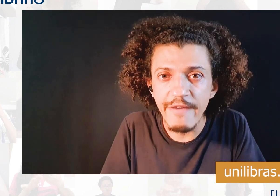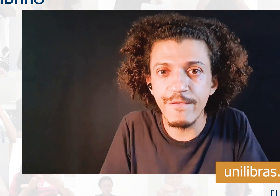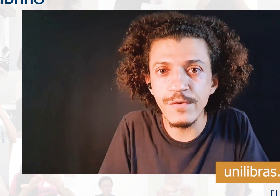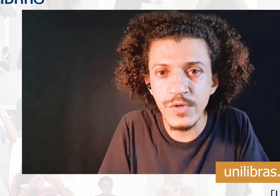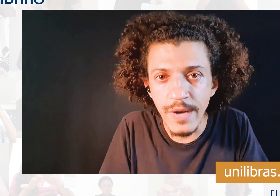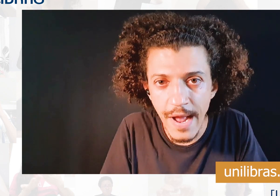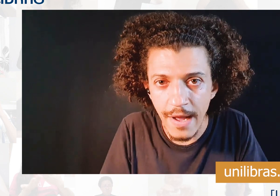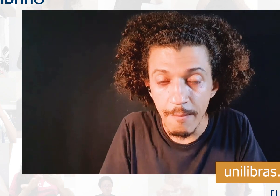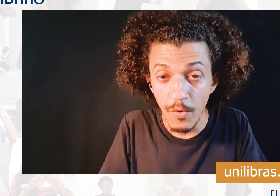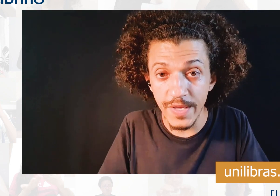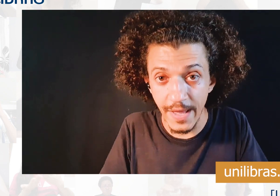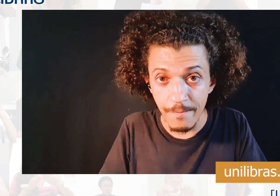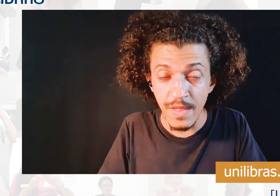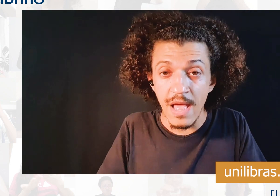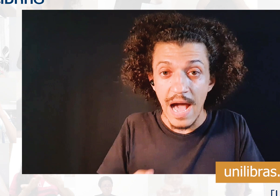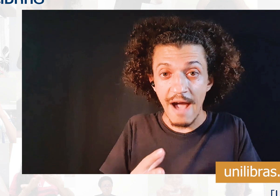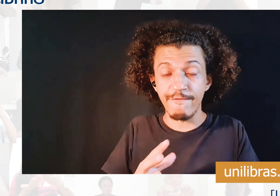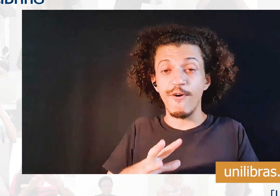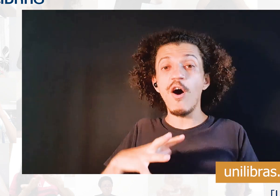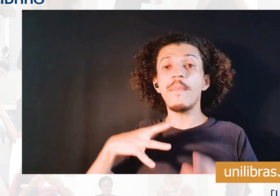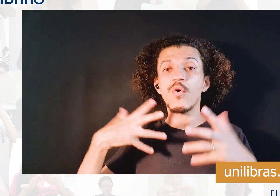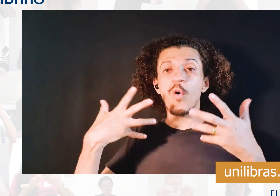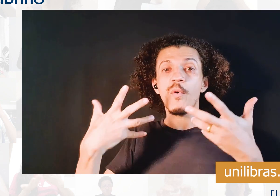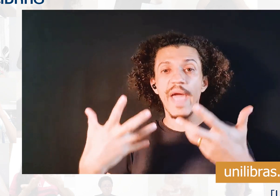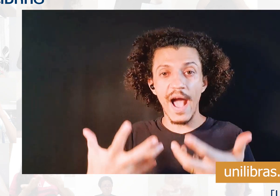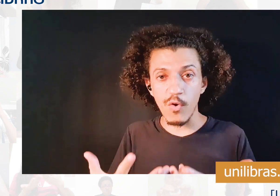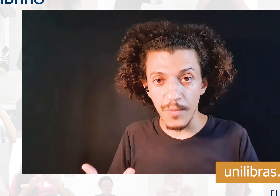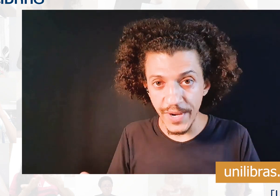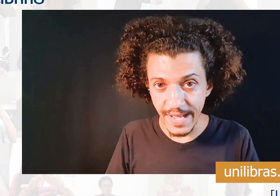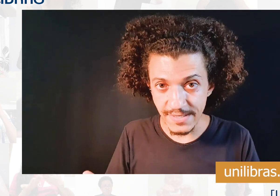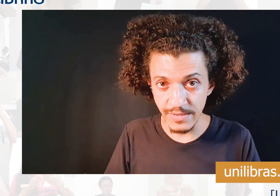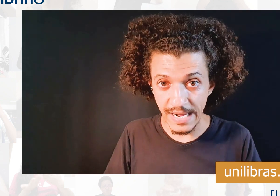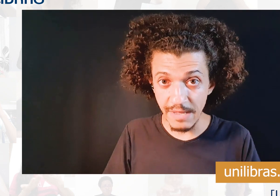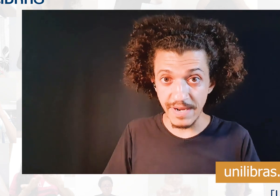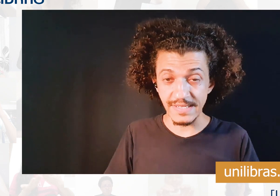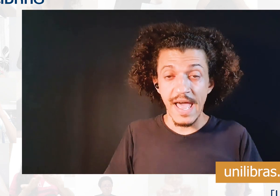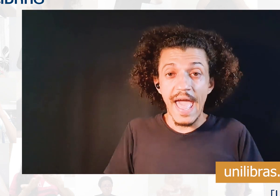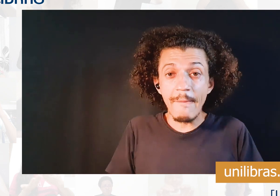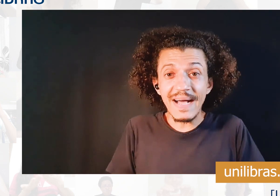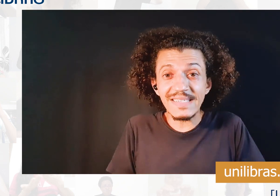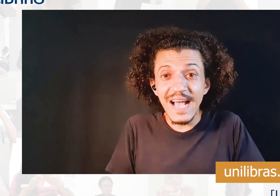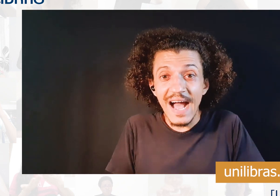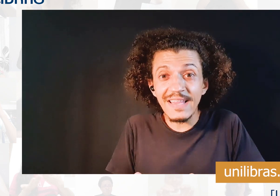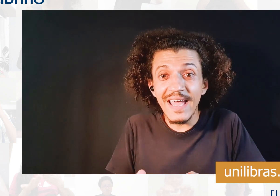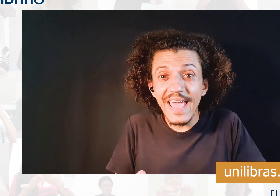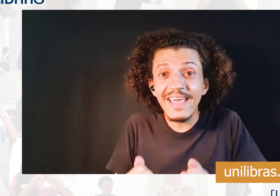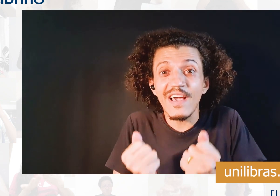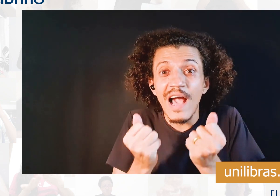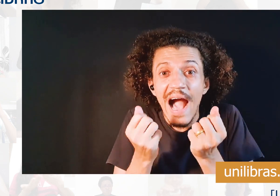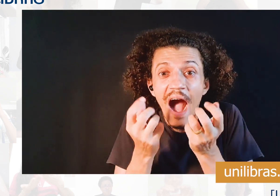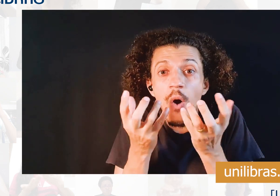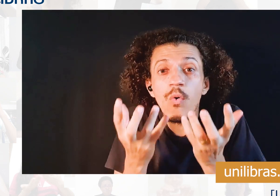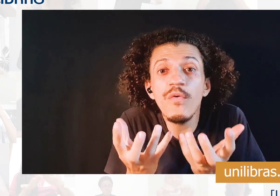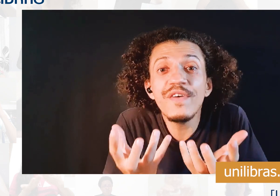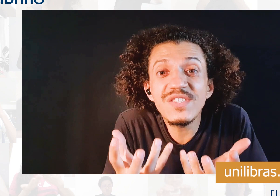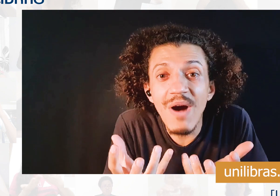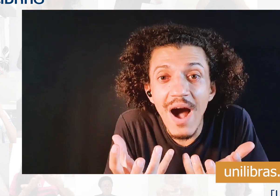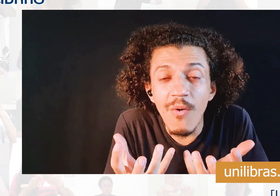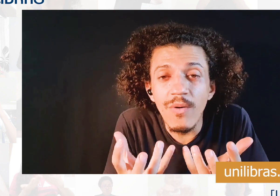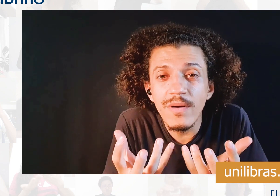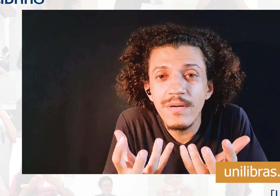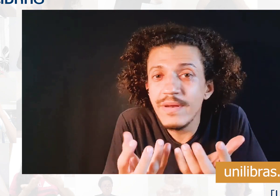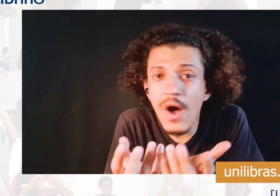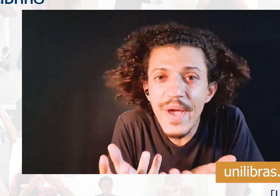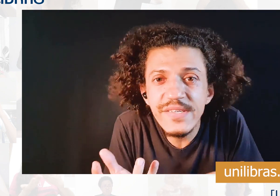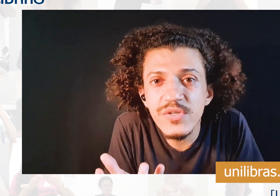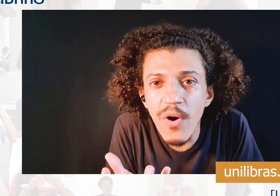não vai funcionar. Por quê? A forma como é a comunicação na Libras é baseada em algo